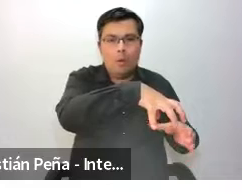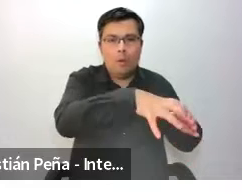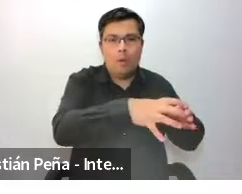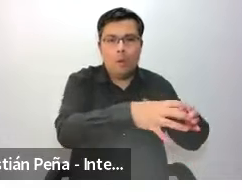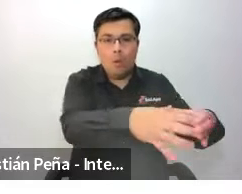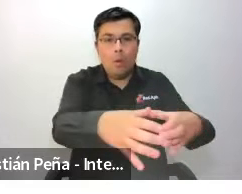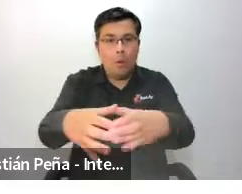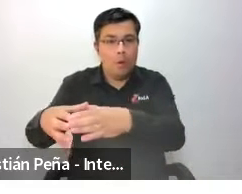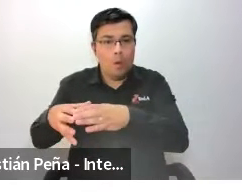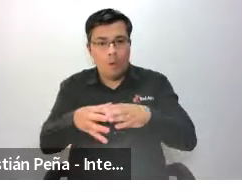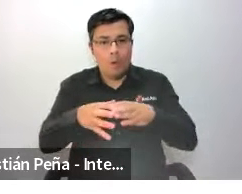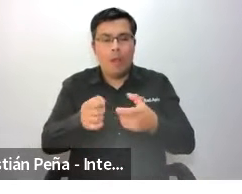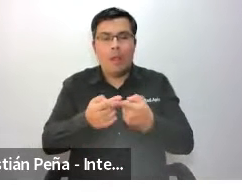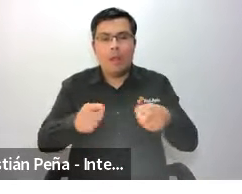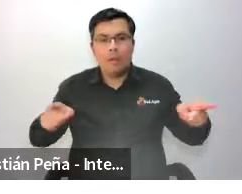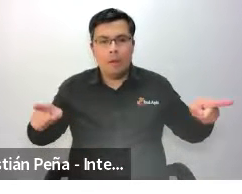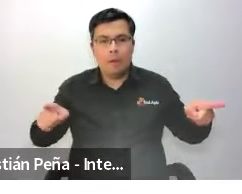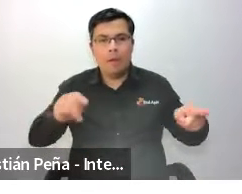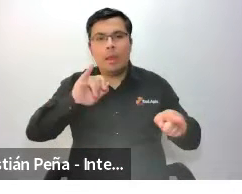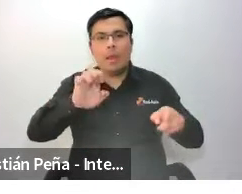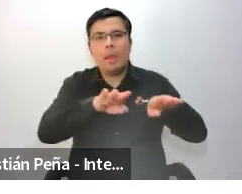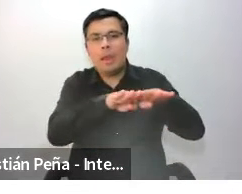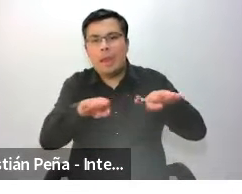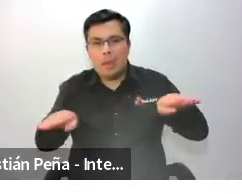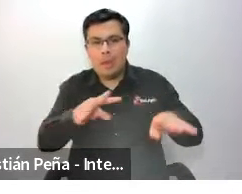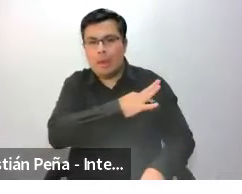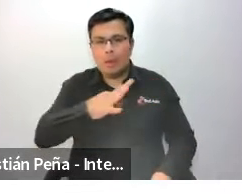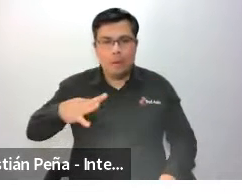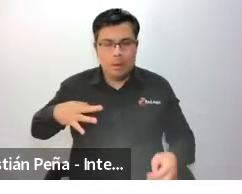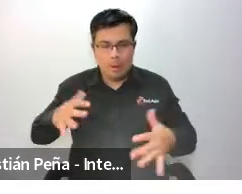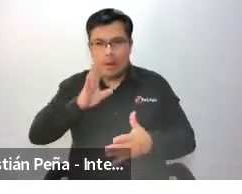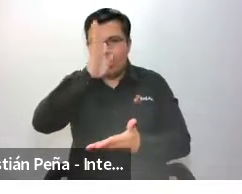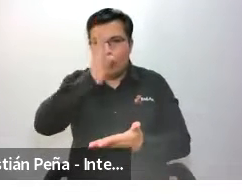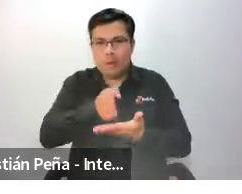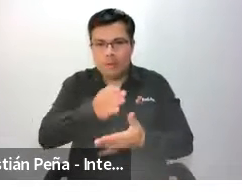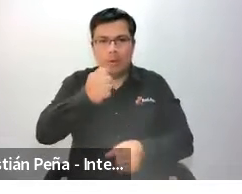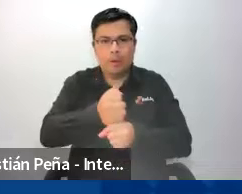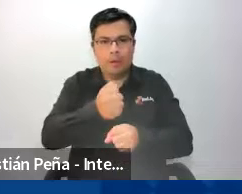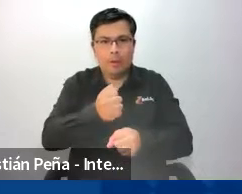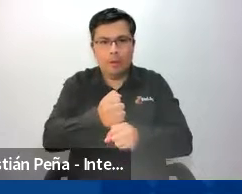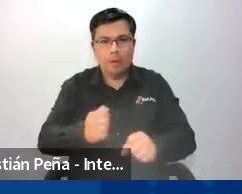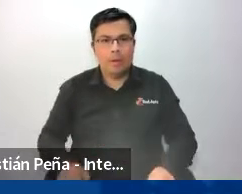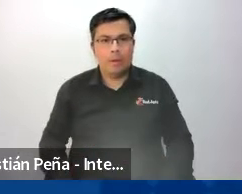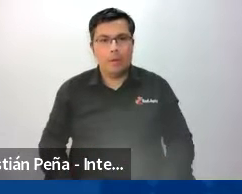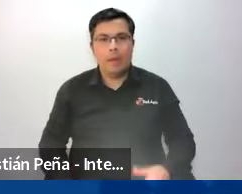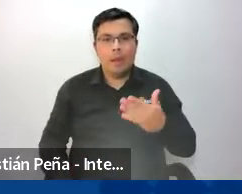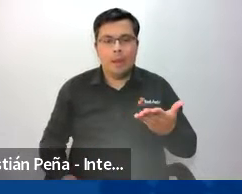Ministerio ha decidido trabajar en este primer momento de la implementación de la ley.